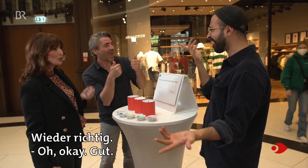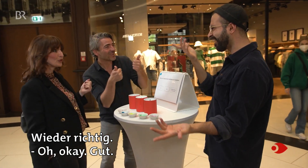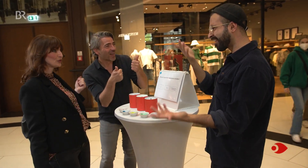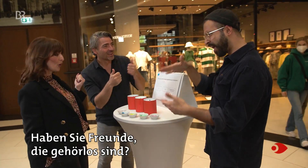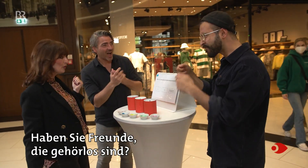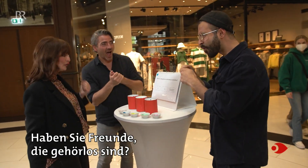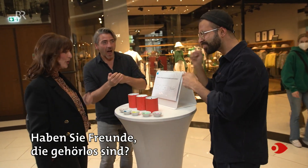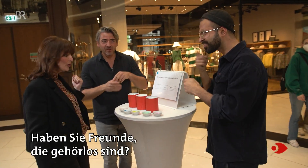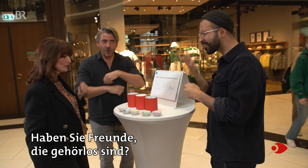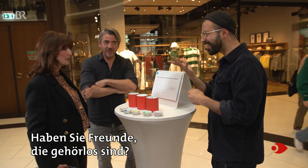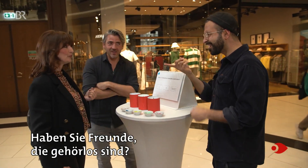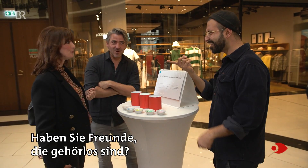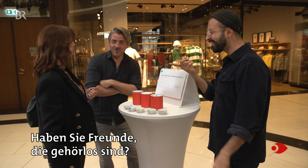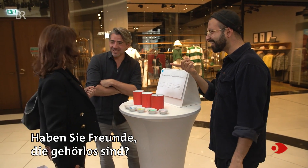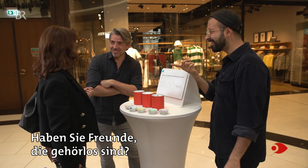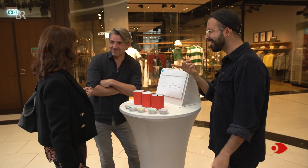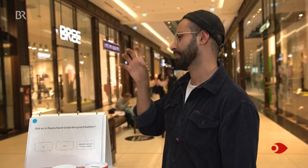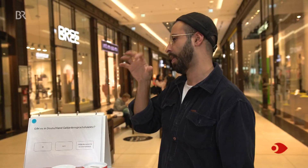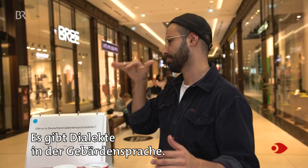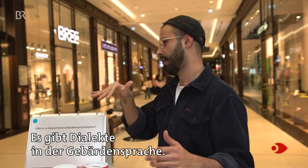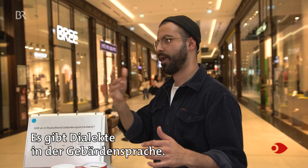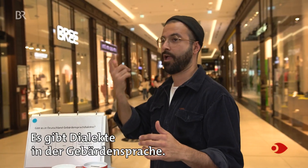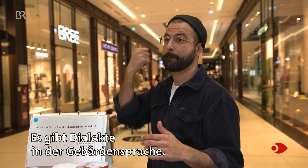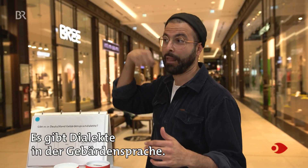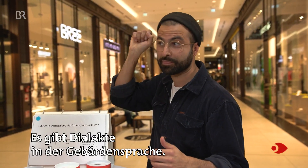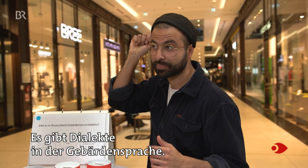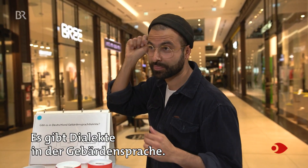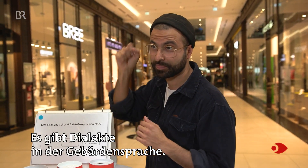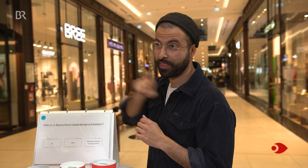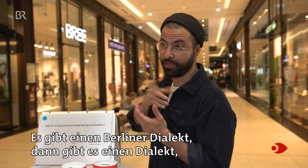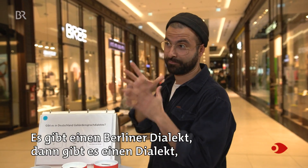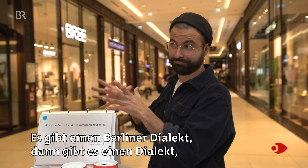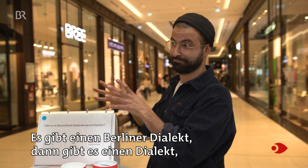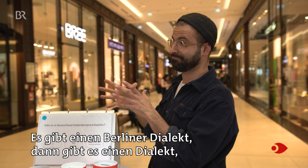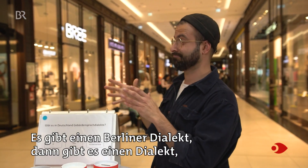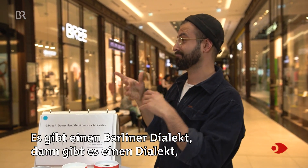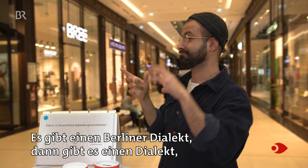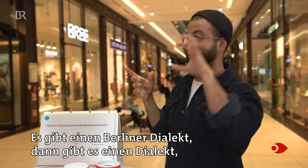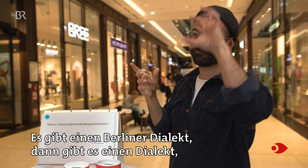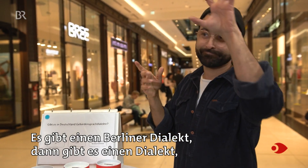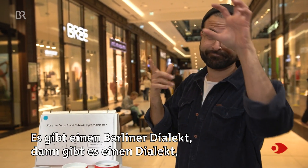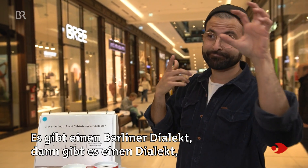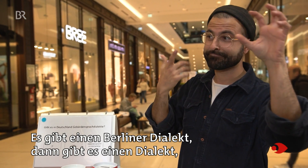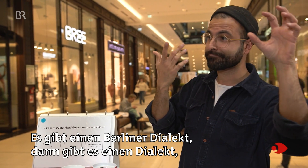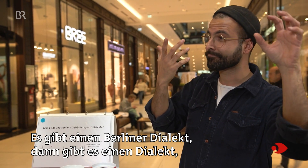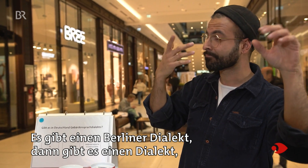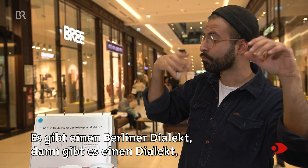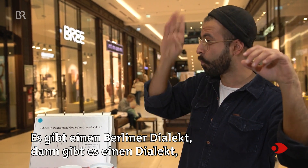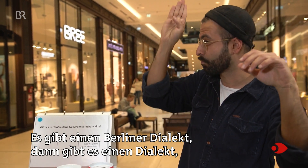Gut. Ja, haben die Freunde, die gehörlos sind? Es gibt Dialekte in der Gebärdensprache. Es gibt einen Berliner Dialekt. Dann gibt es einen Dialekt,